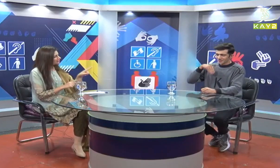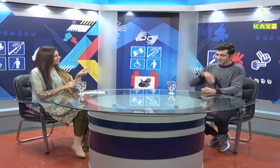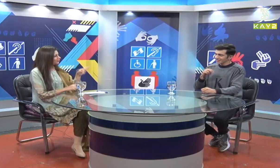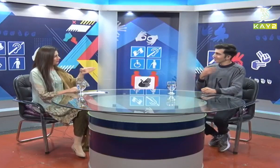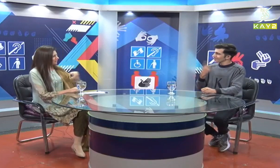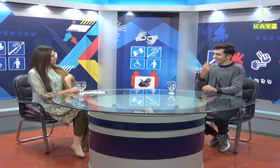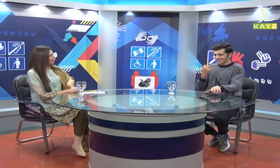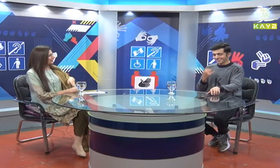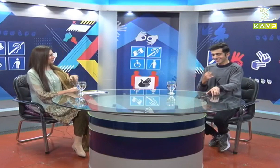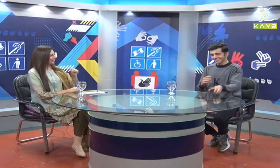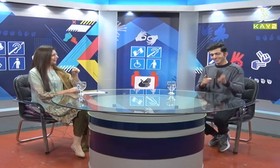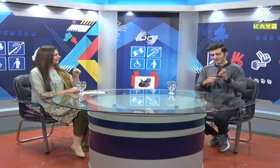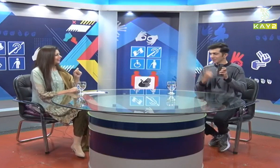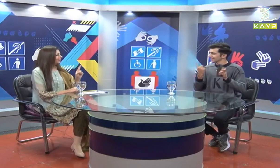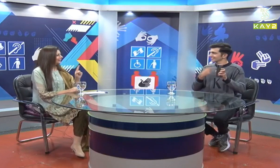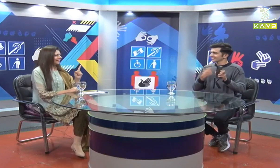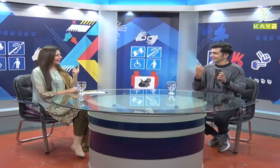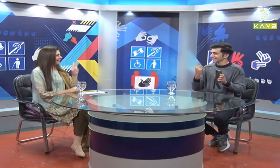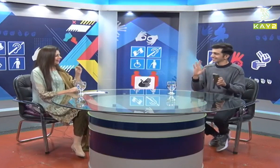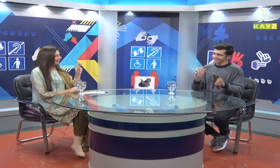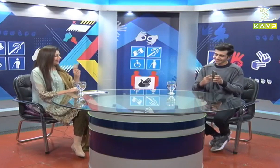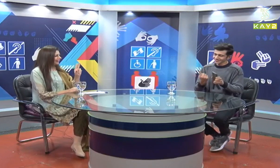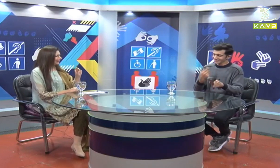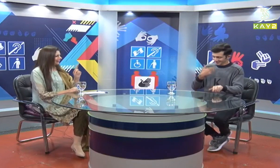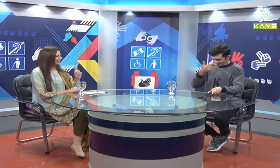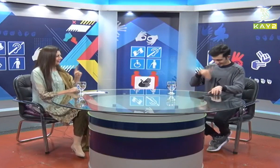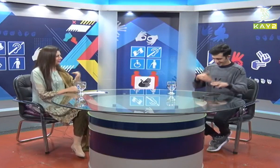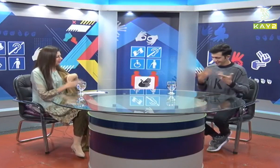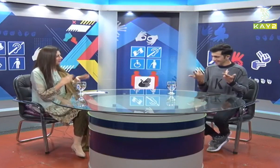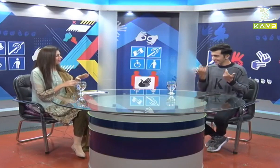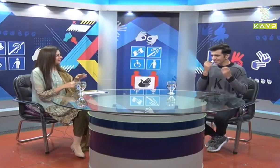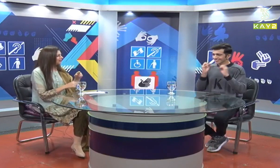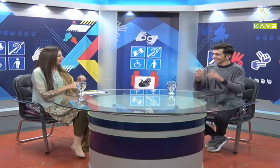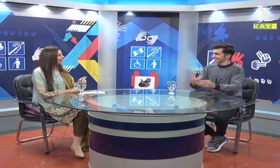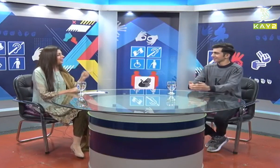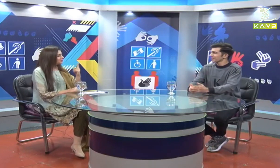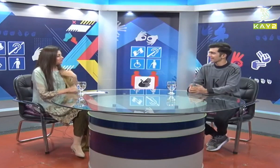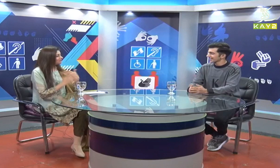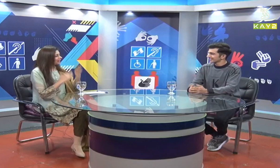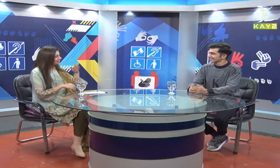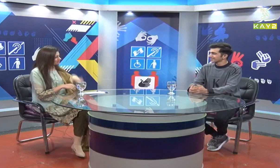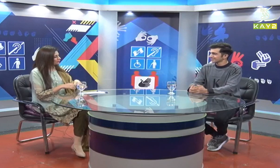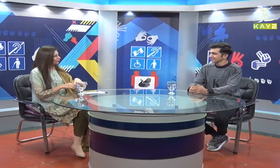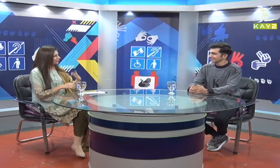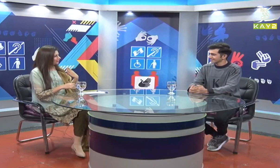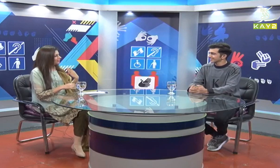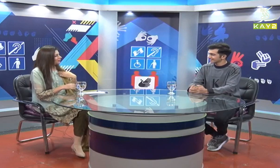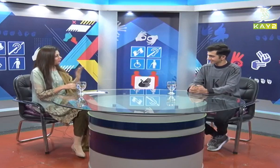है, तुम्हारी पॉकेट में है। नहीं नहीं नहीं नहीं नहीं, तुम्हारे पॉकेट में है। तुम पहले जब छोटे थे और